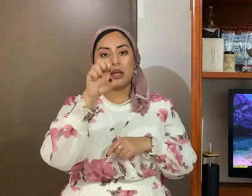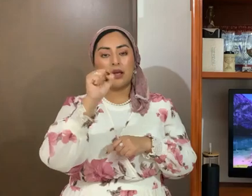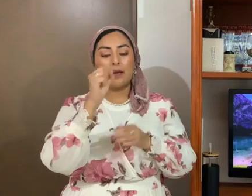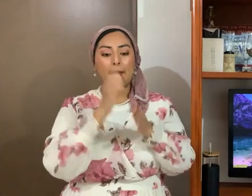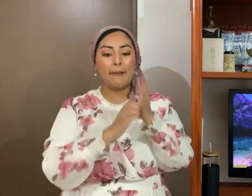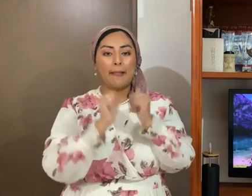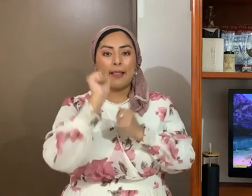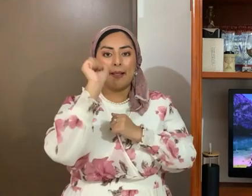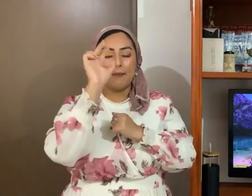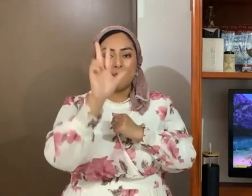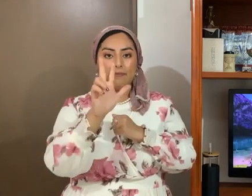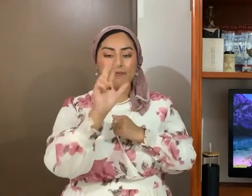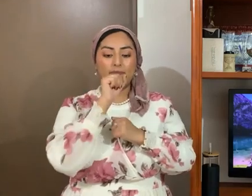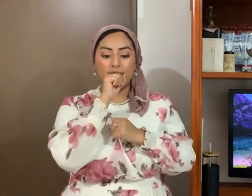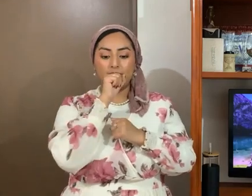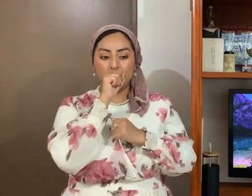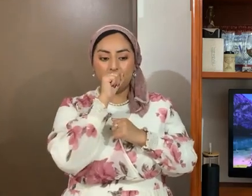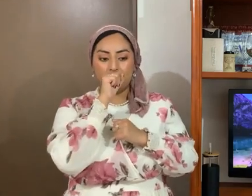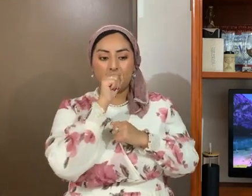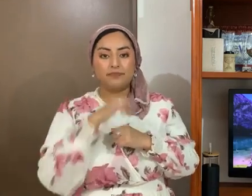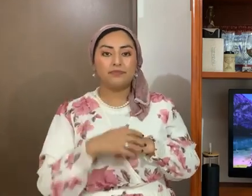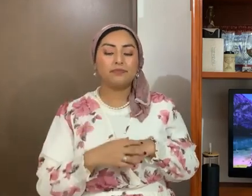3. Gálatas,